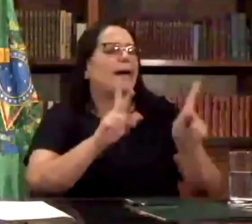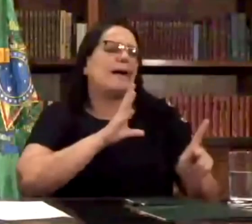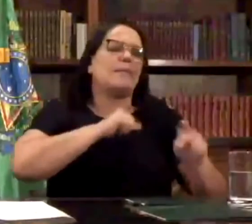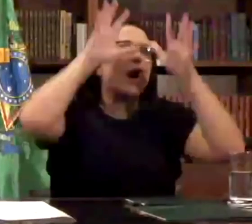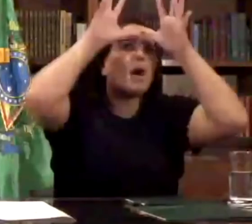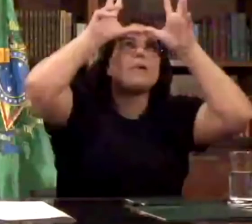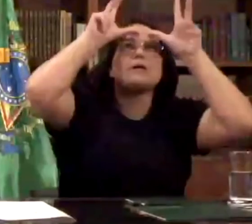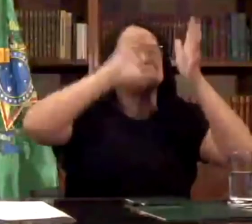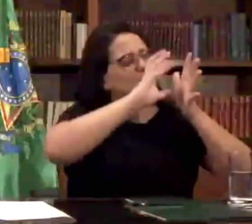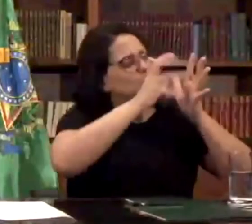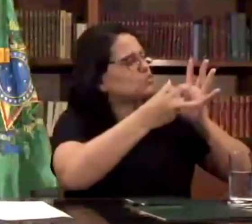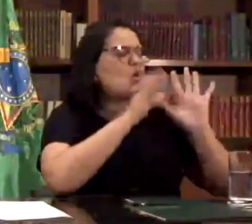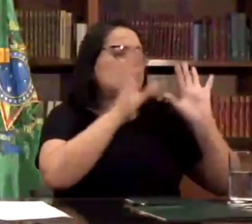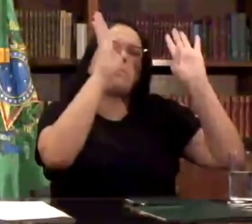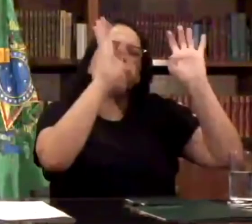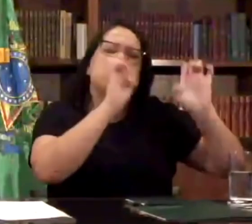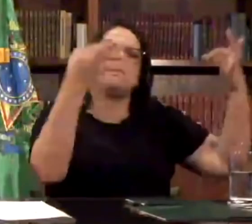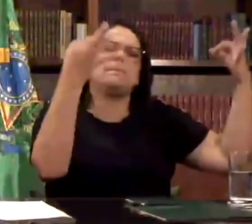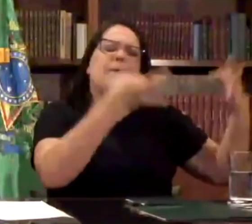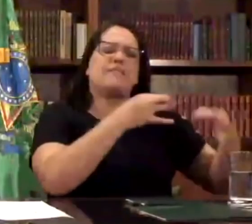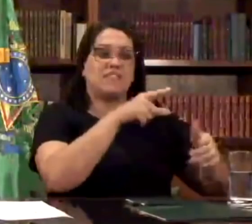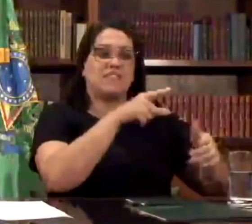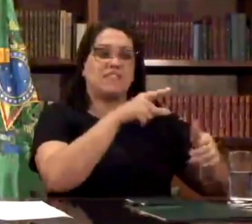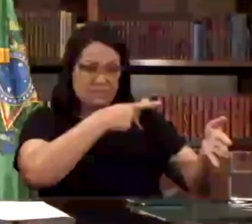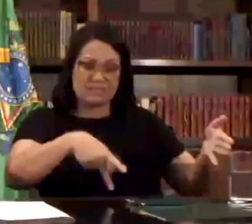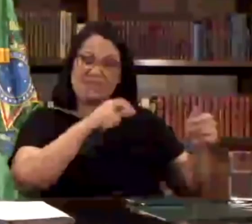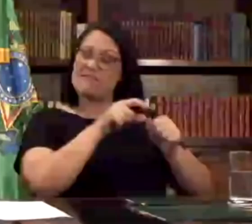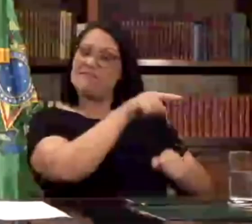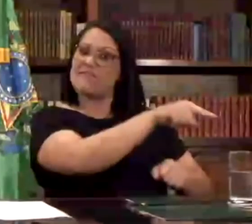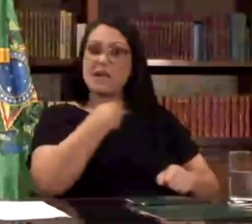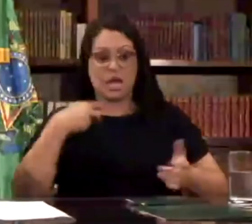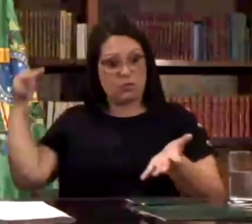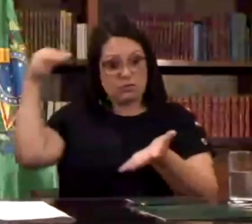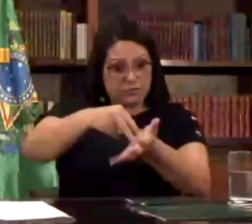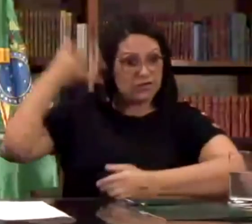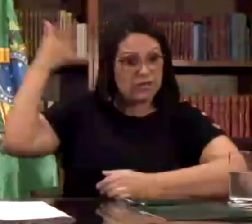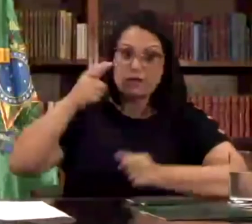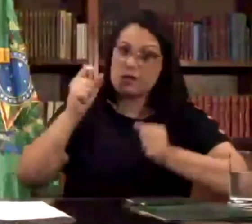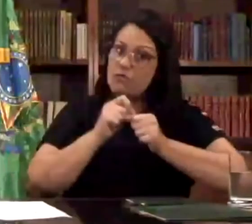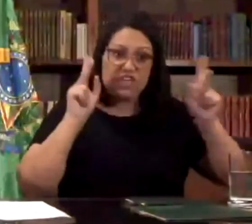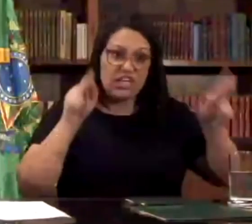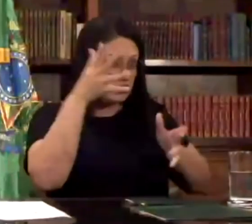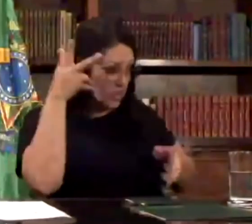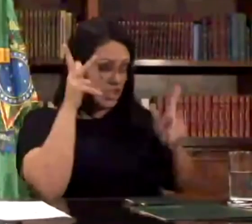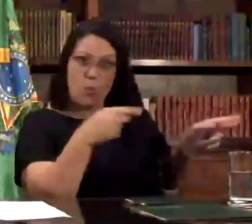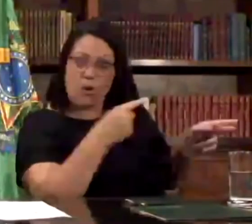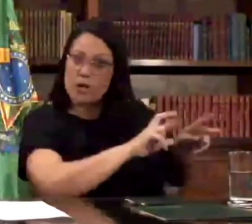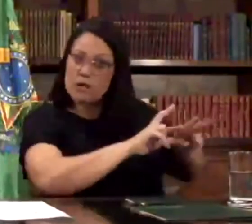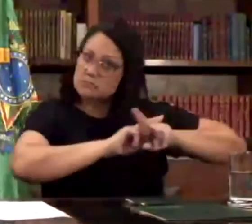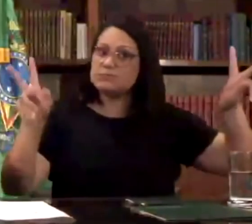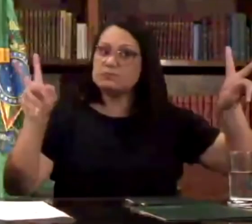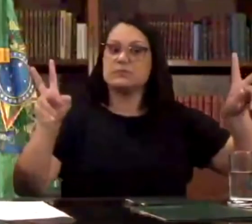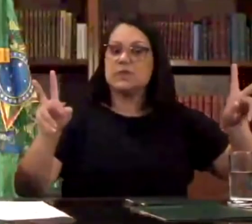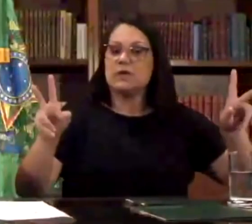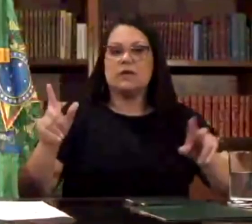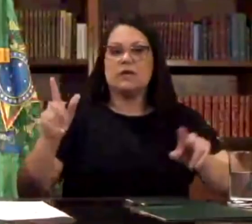sendo ameaçada, a questão da soberania nacional nossa estava tudo bem, tá? E não é isso que estava acontecendo. Então, a partir daquele momento,